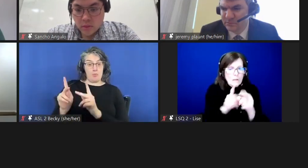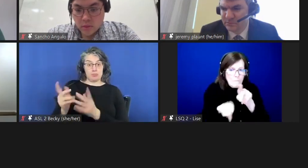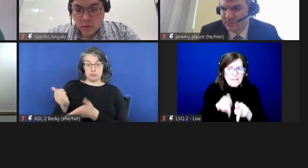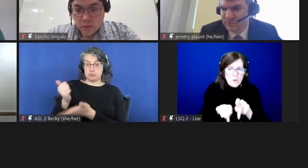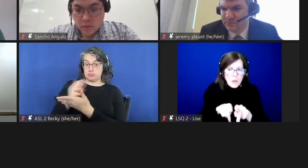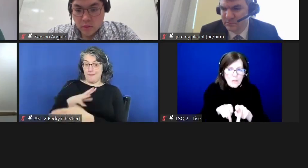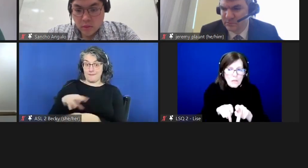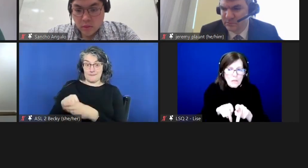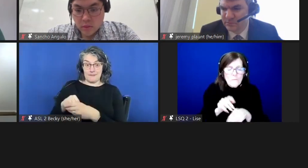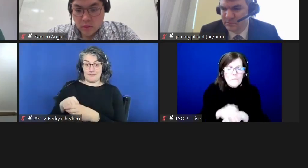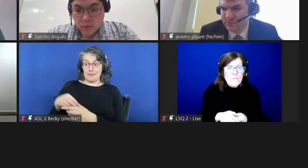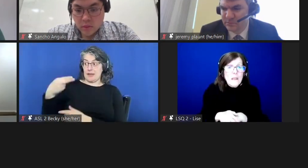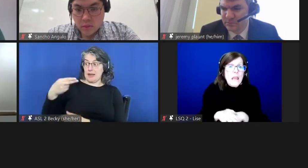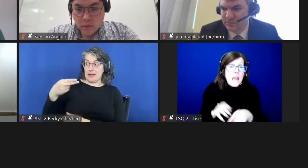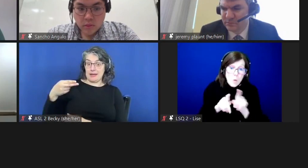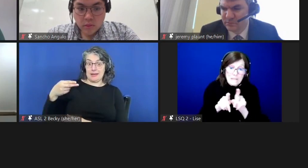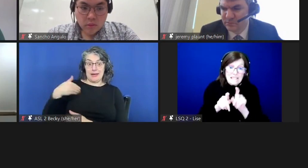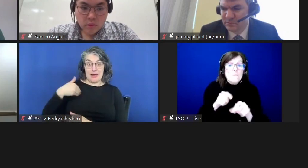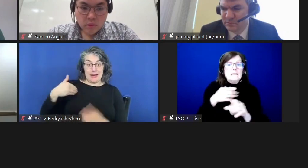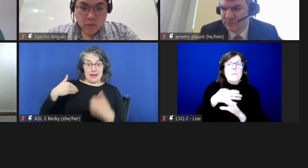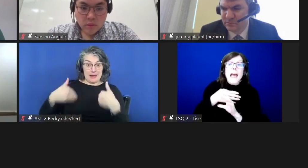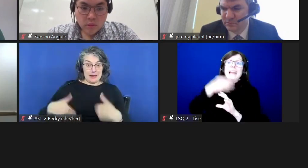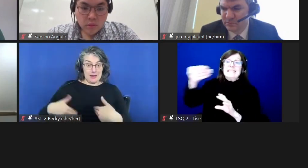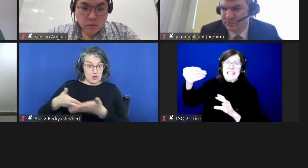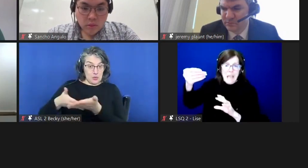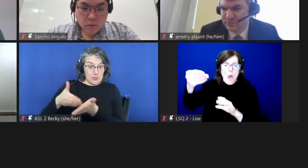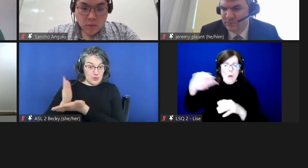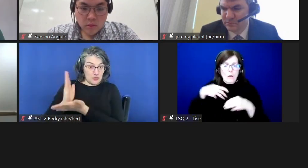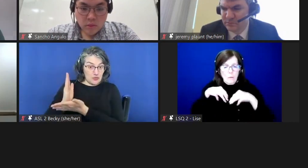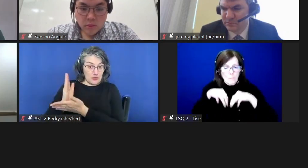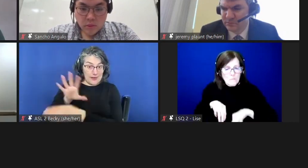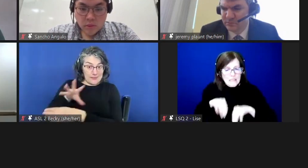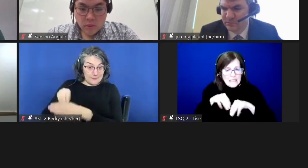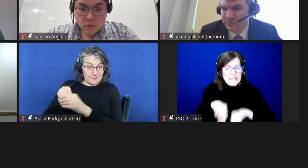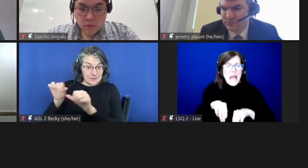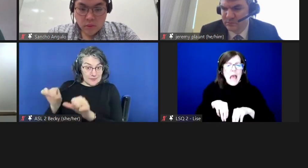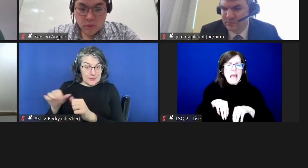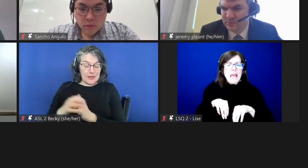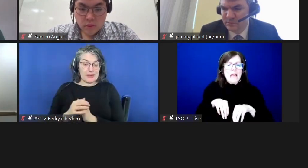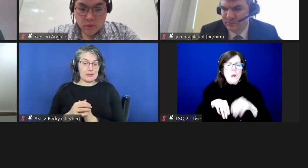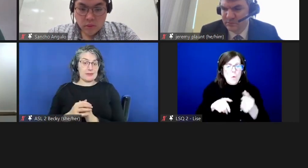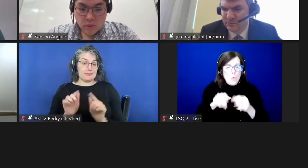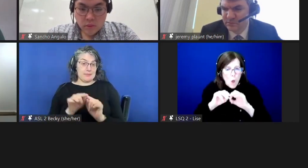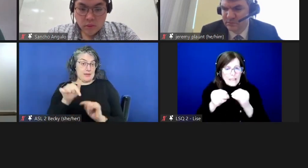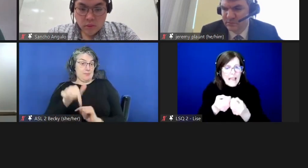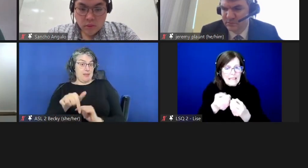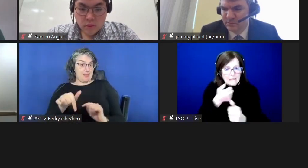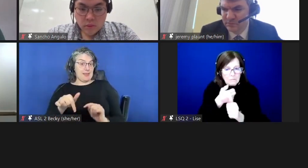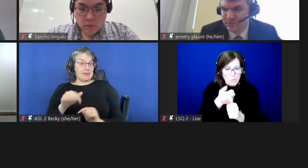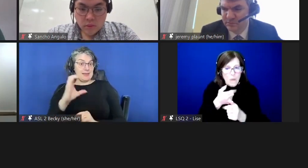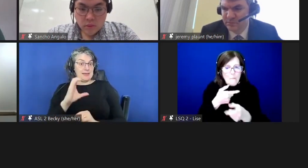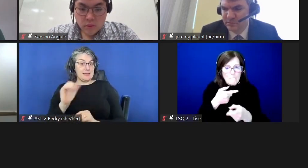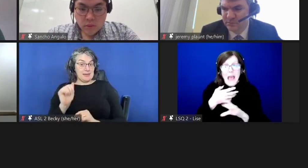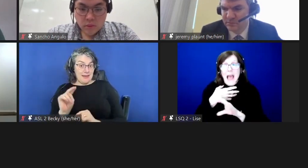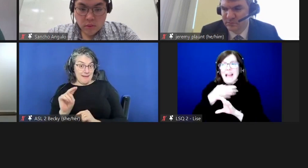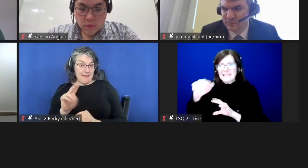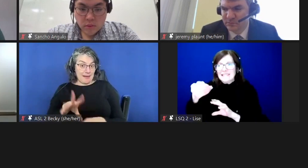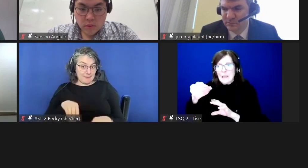Et puis, même à l'extérieur du ministère ou de l'organisme lui-même.